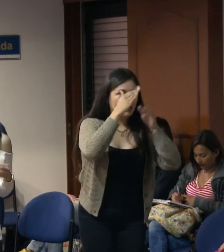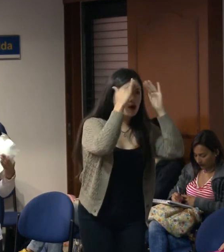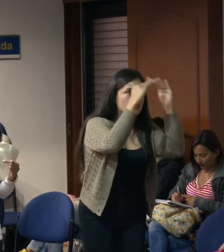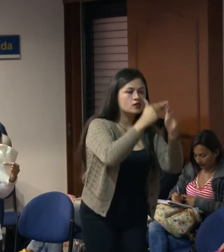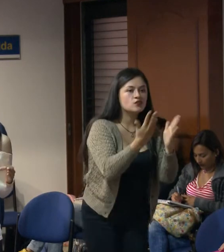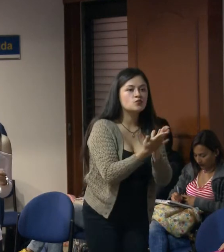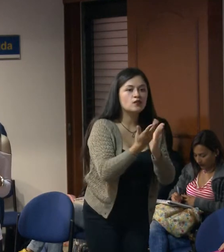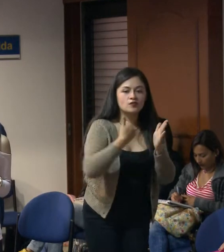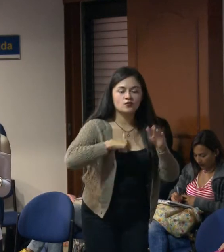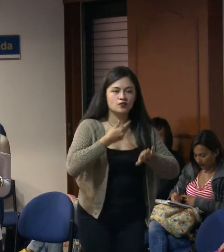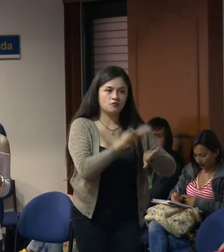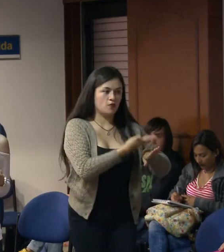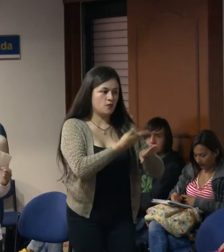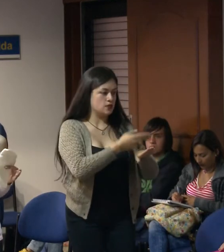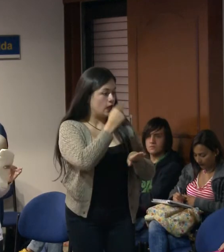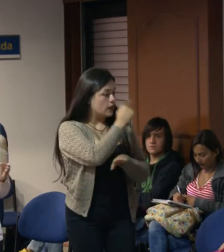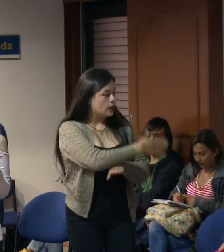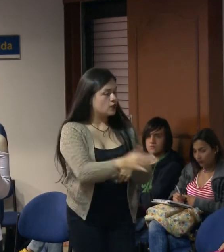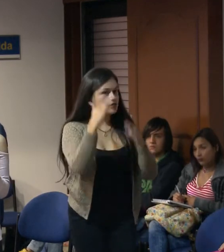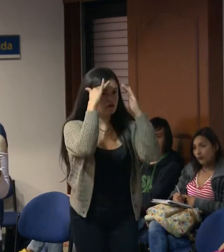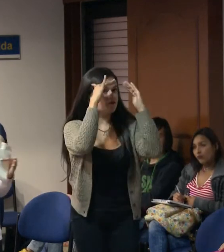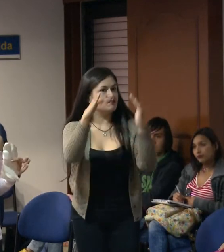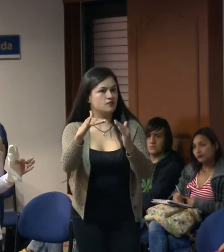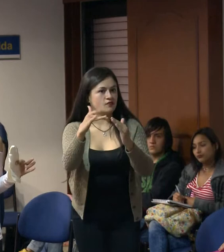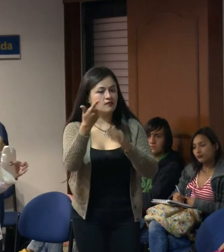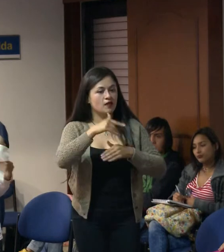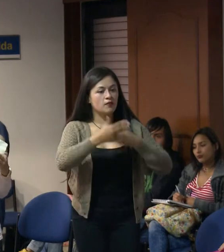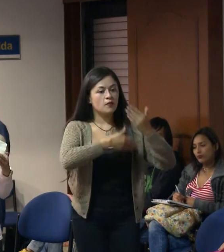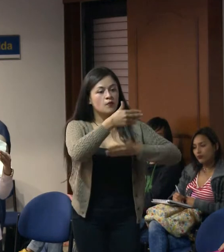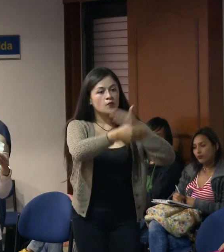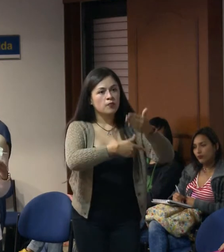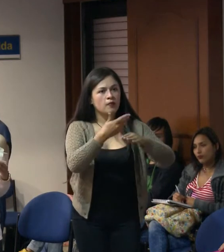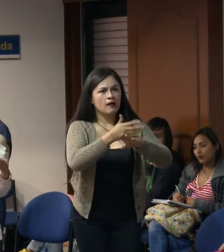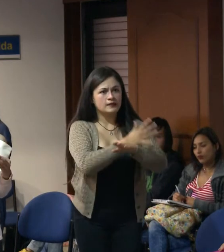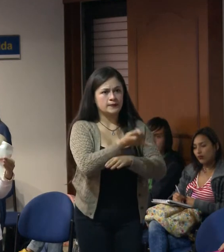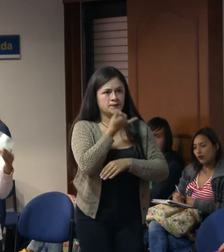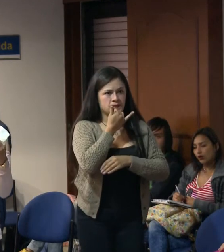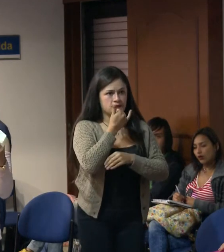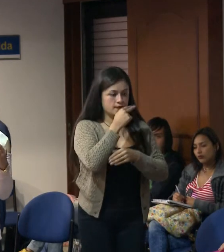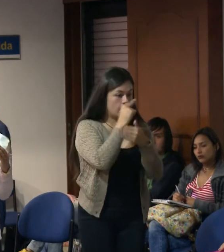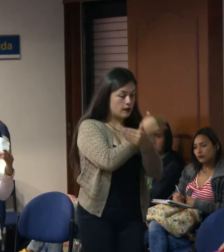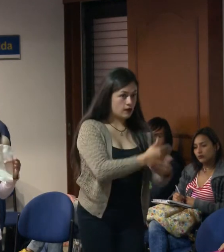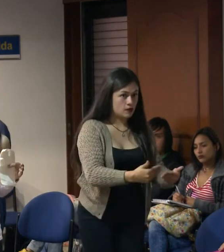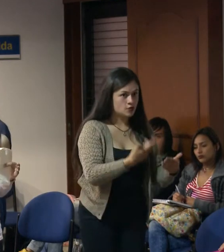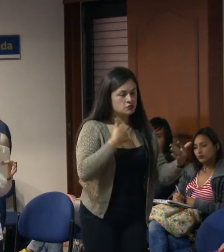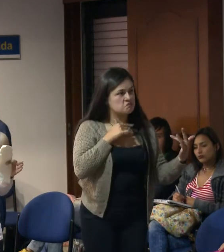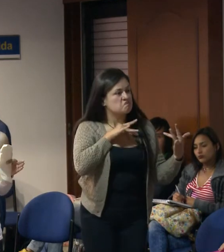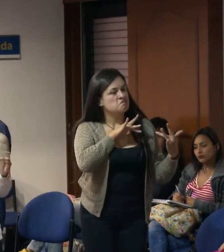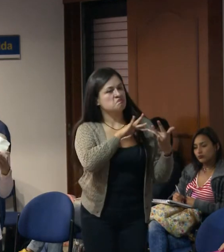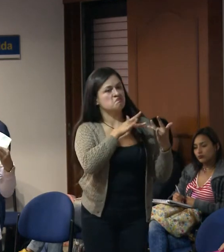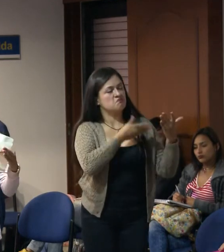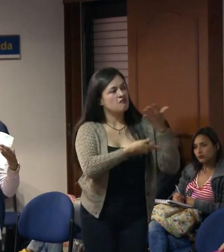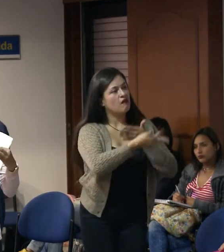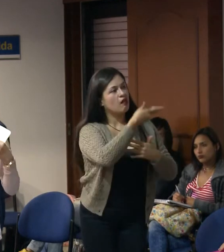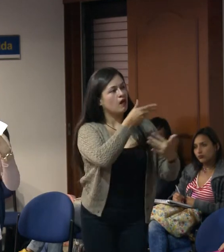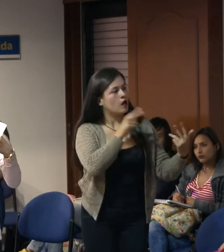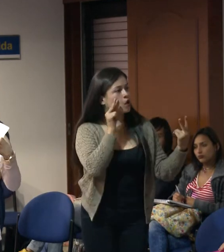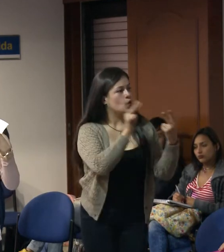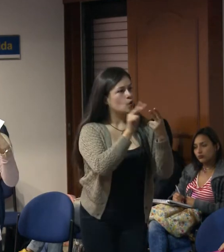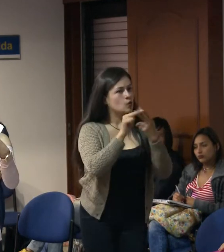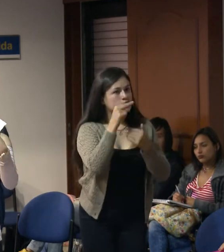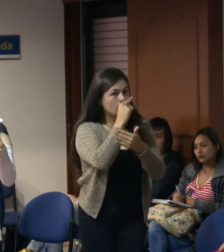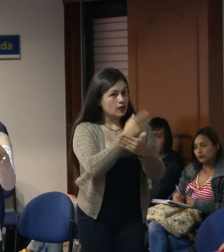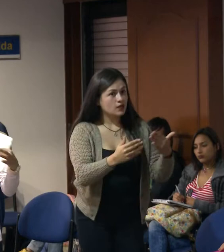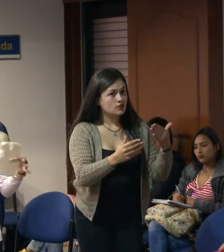niños y sobre todo porque fue un proceso, porque al principio los niños, mientras que nos conocíamos, muchas de las cosas se